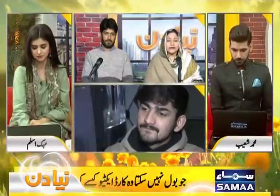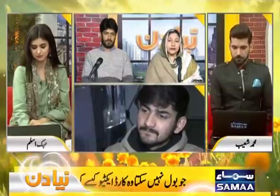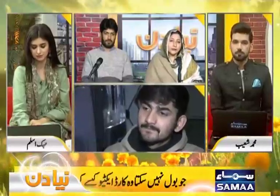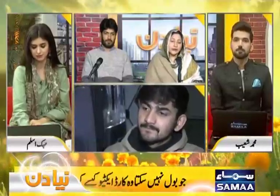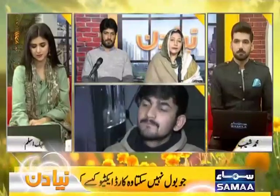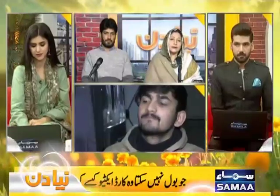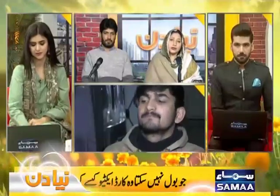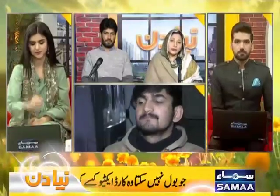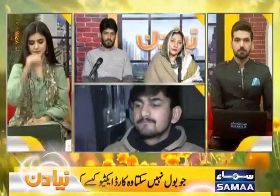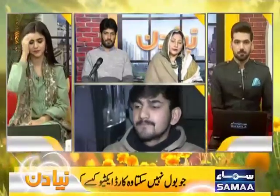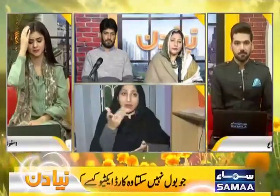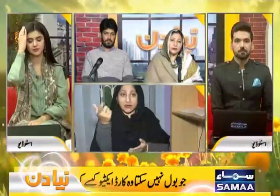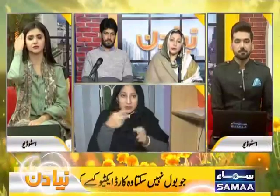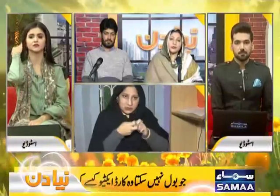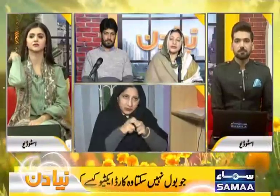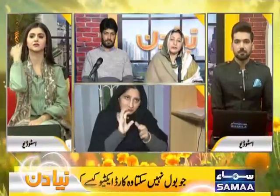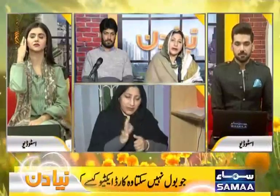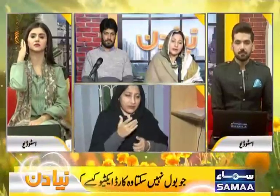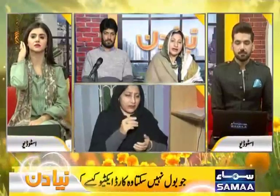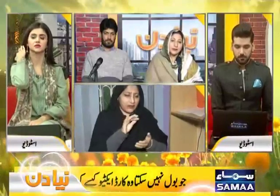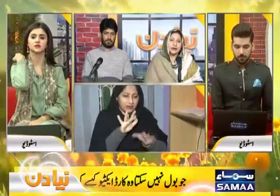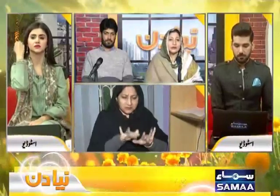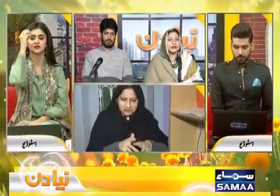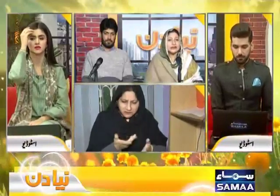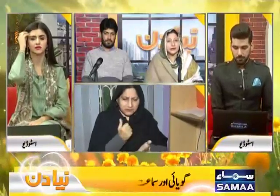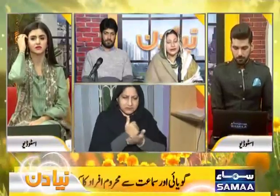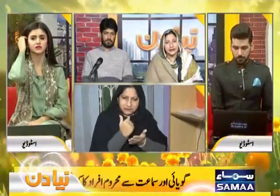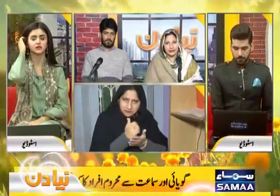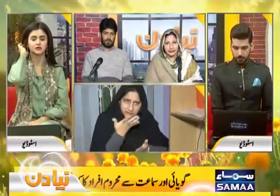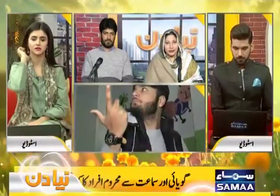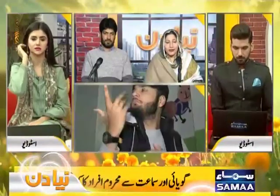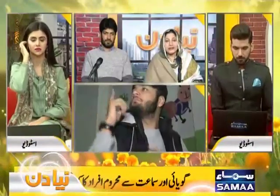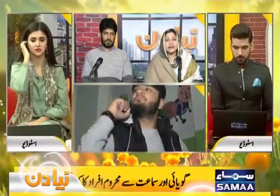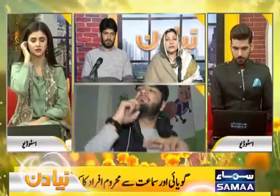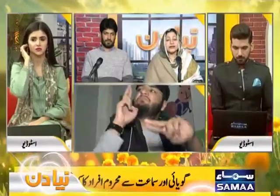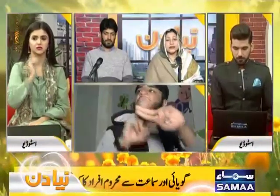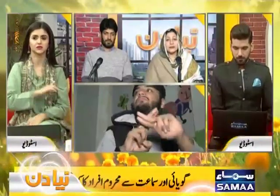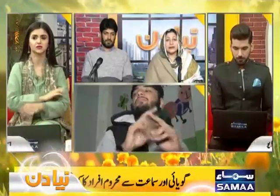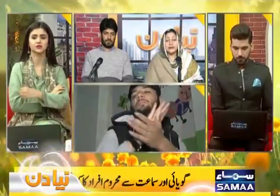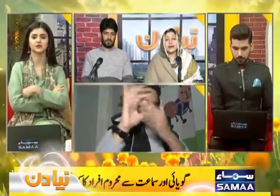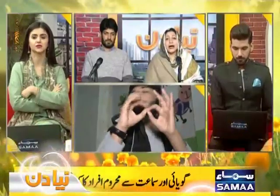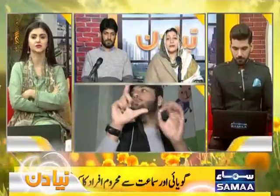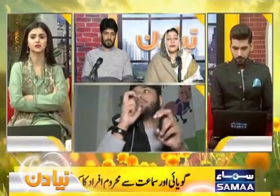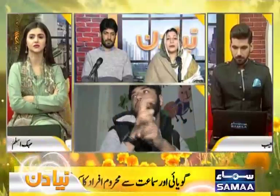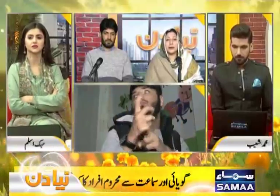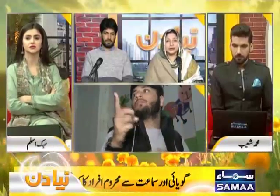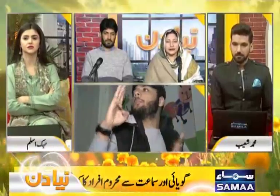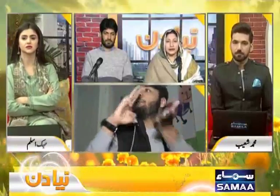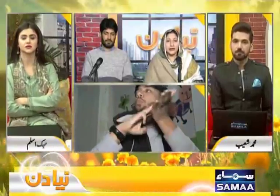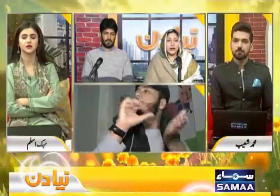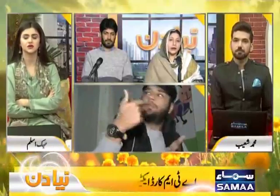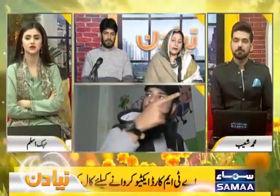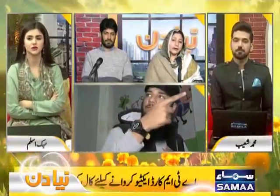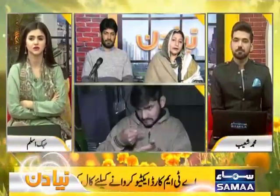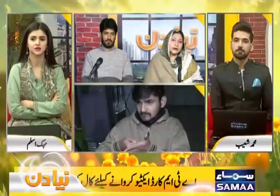इम्पेयर्ड, फिजिकल इम्पेयर्ड, विजुअल इम्पेयर्ड को किसी बैंक में जाना पड़ेगा तो एक्सेसिबिलिटी ही नहीं है। एक्सेसिबिलिटी का मतलब है कि आप वहाँ पर रैम भी